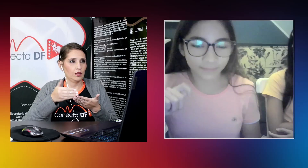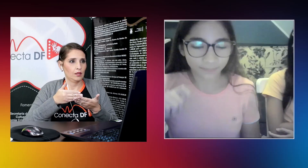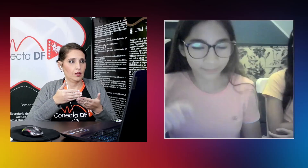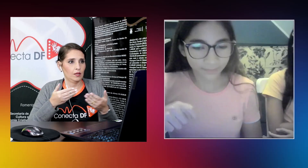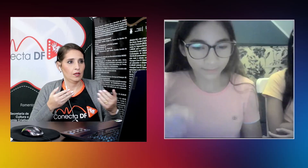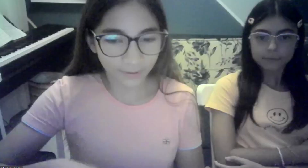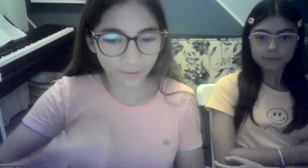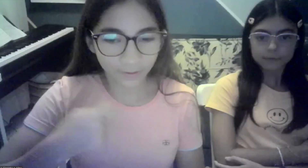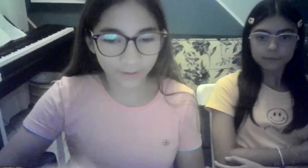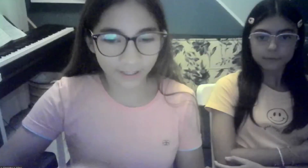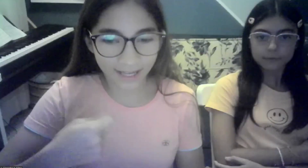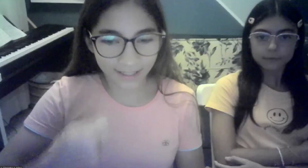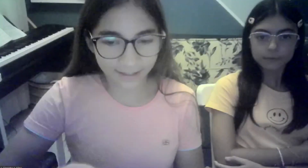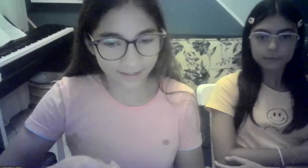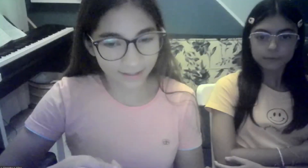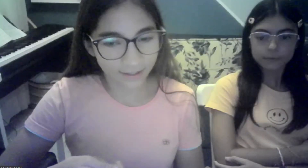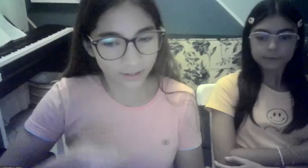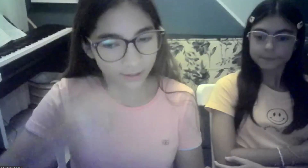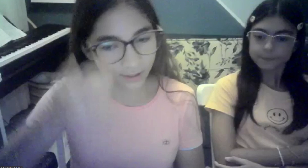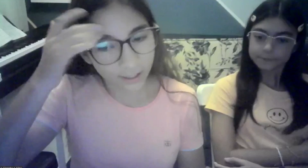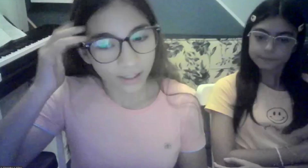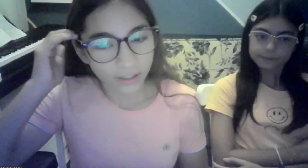3 colheres